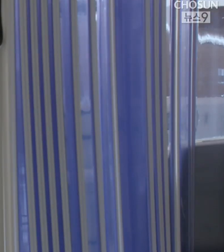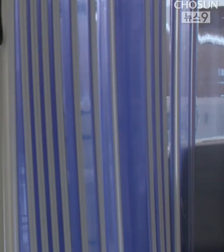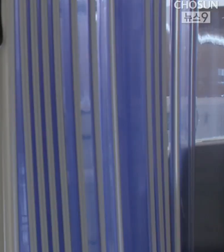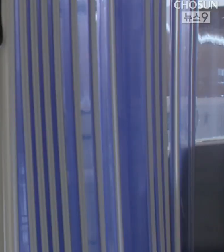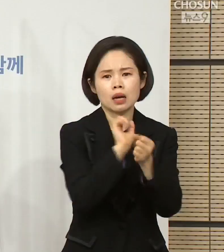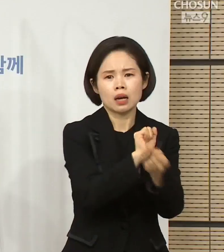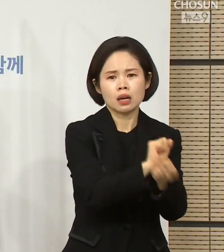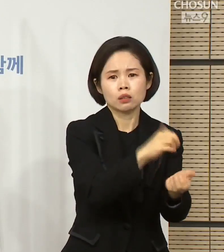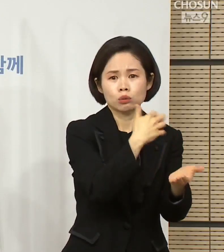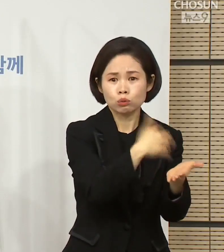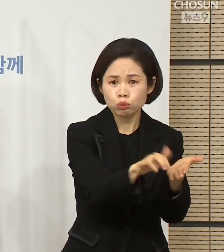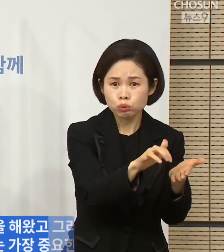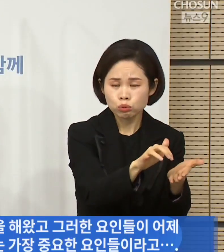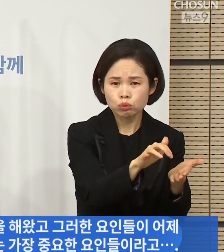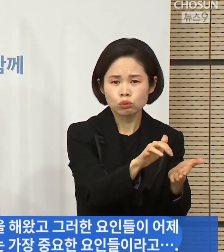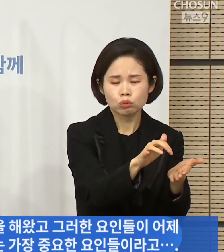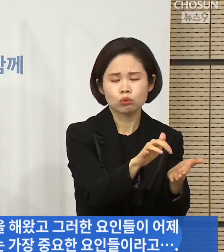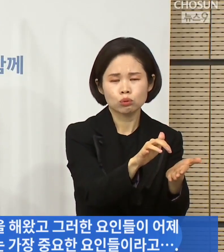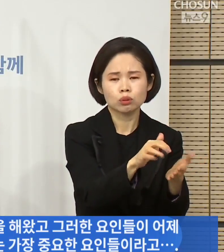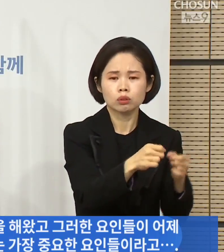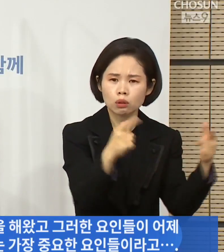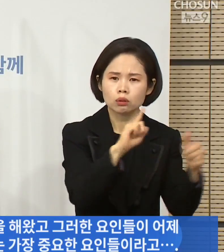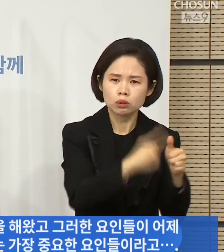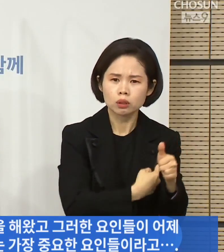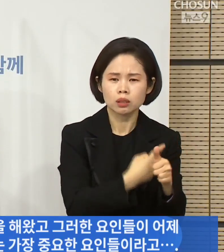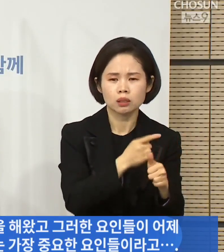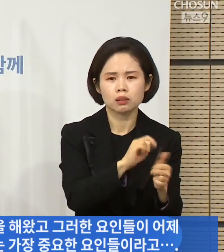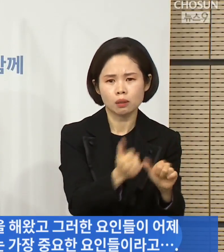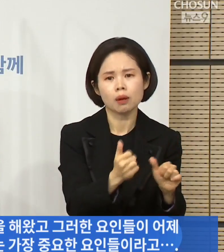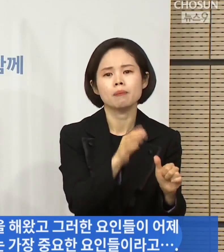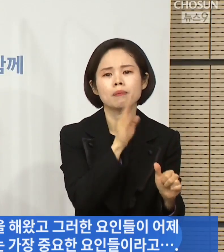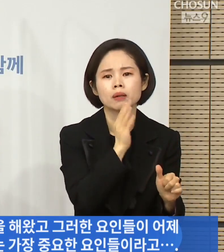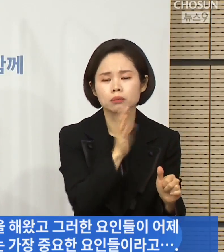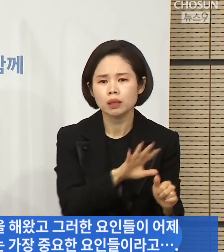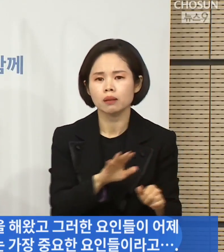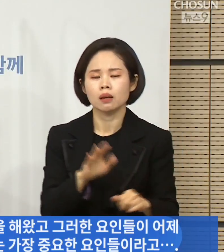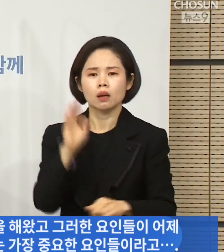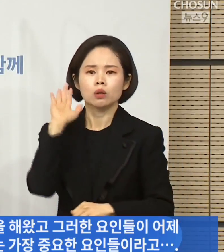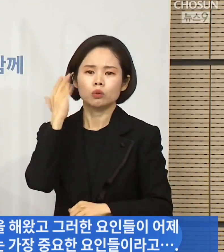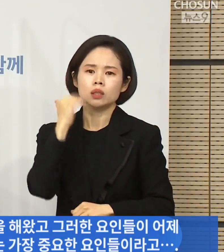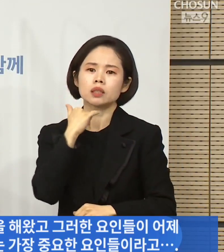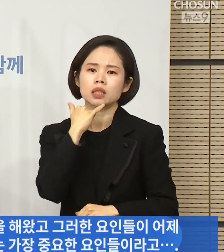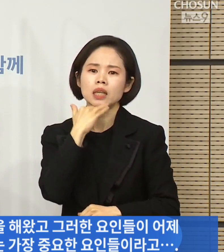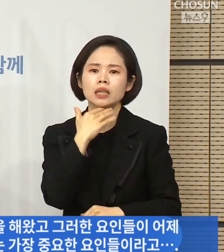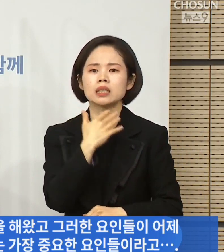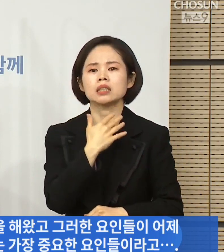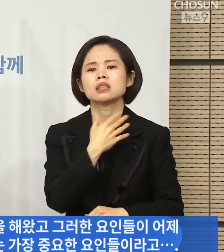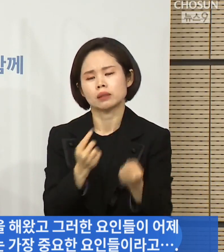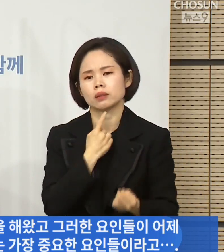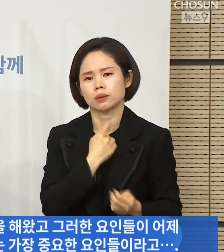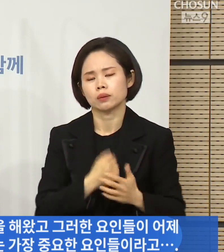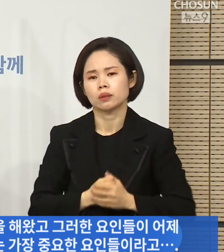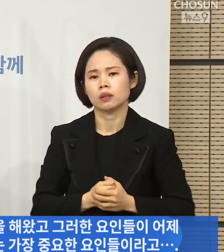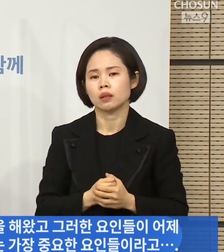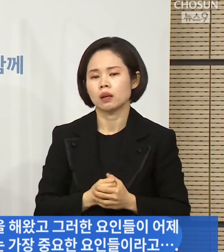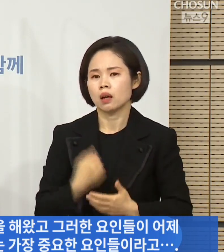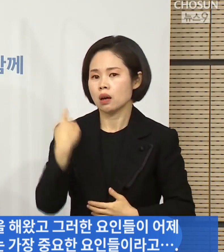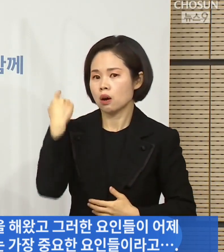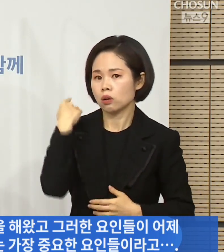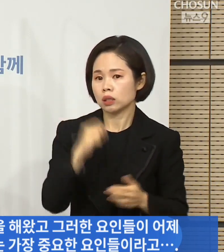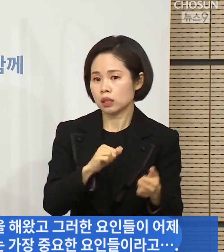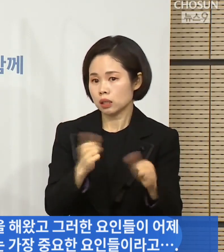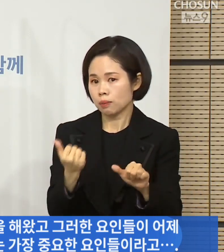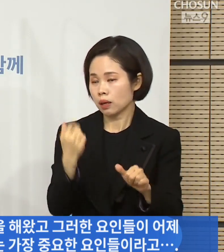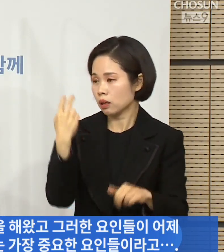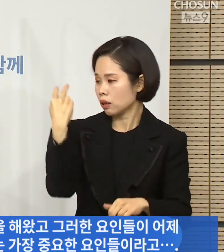나왔습니다. 고령층의 기저질환자가 최근에 많이 발생을 해왔고 그러한 요인들이 어제 사망자, 그리고